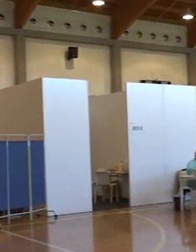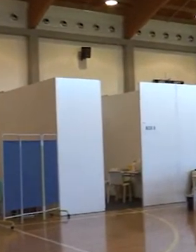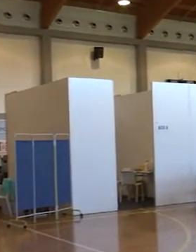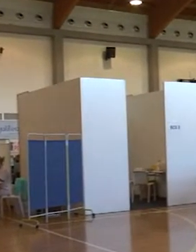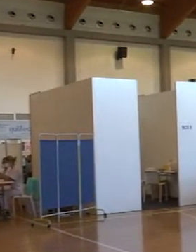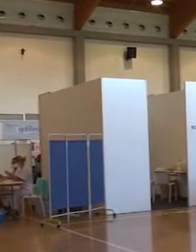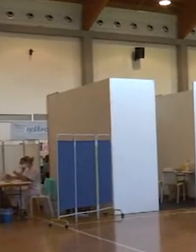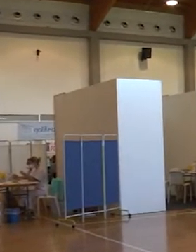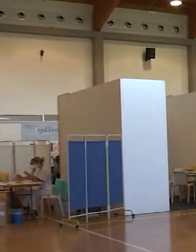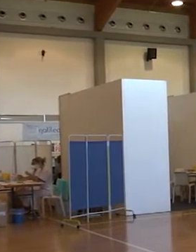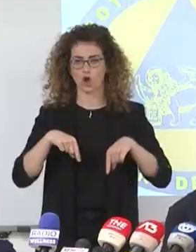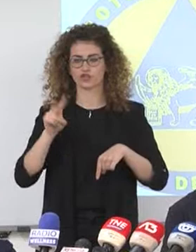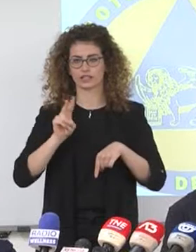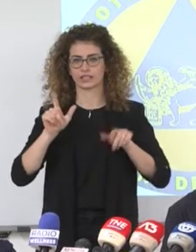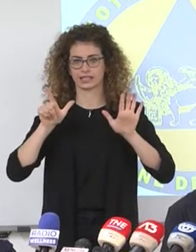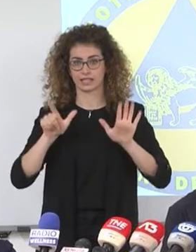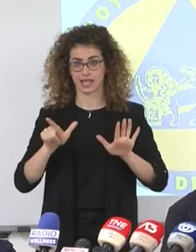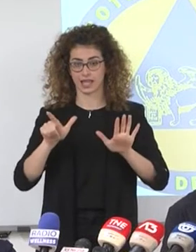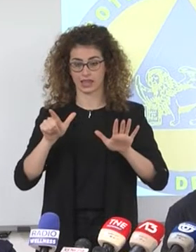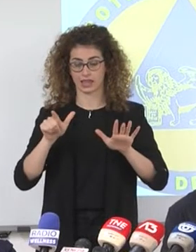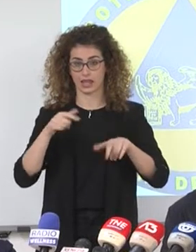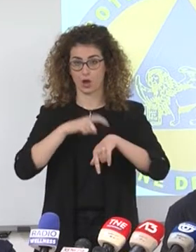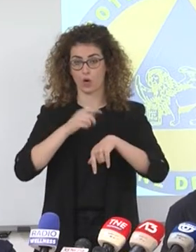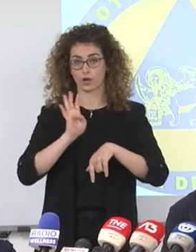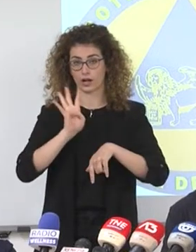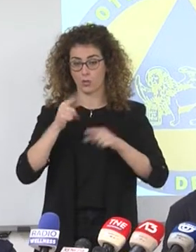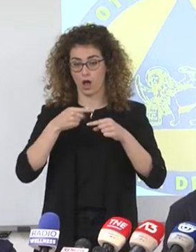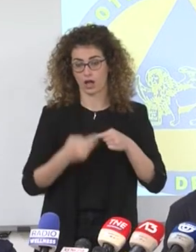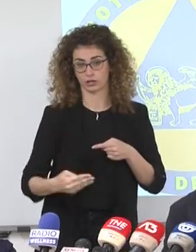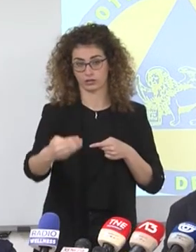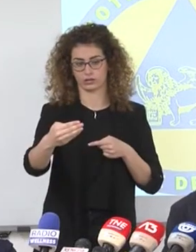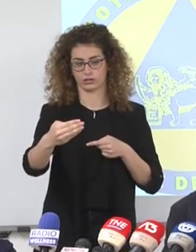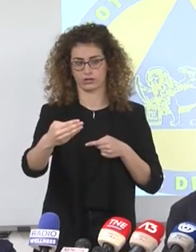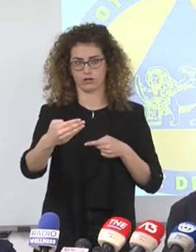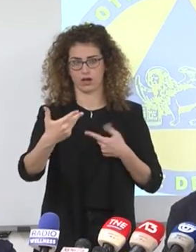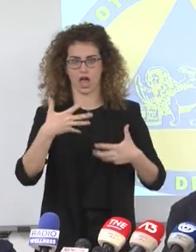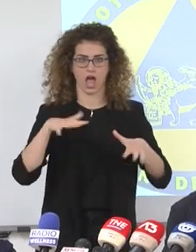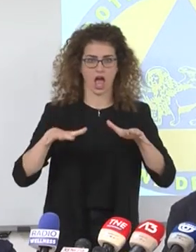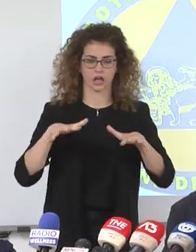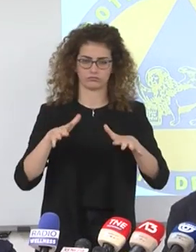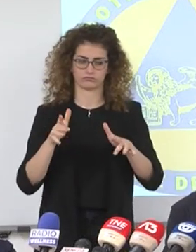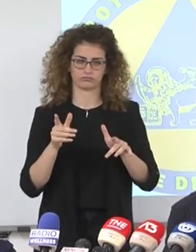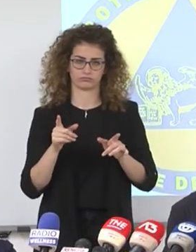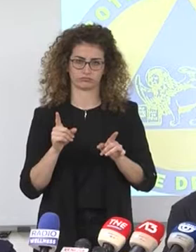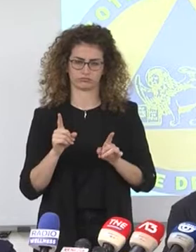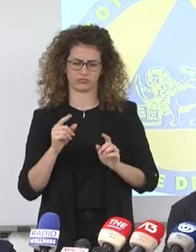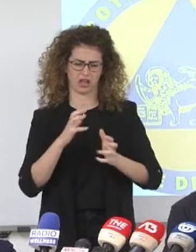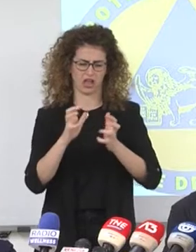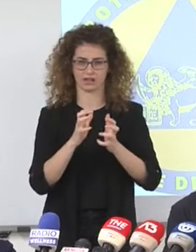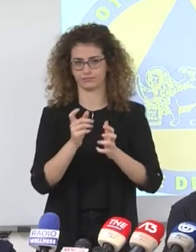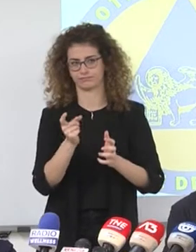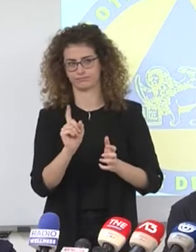è il governatore Luca Zaia. Venerdì 7, dalle ore 16, senza calcarsi, senza fare